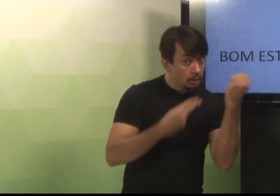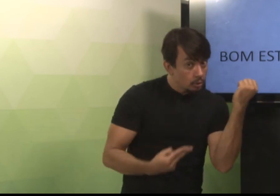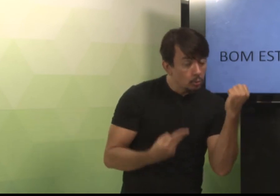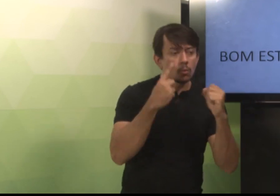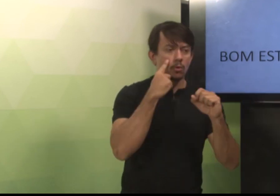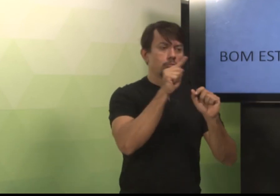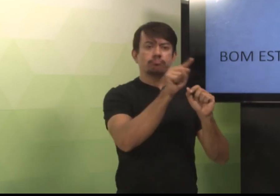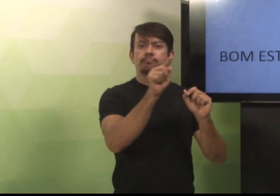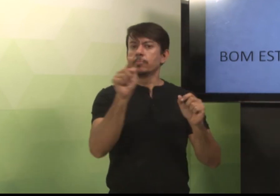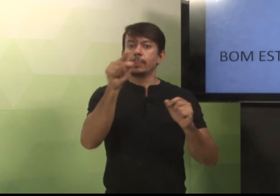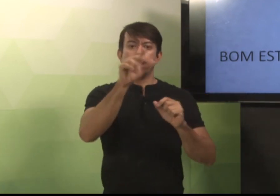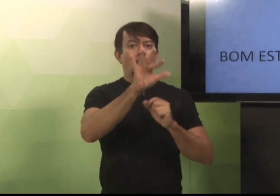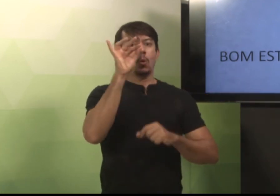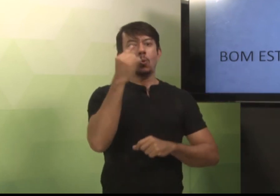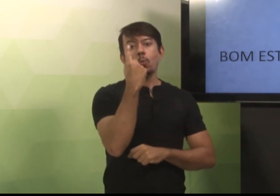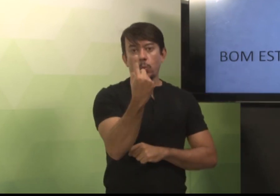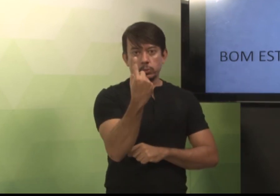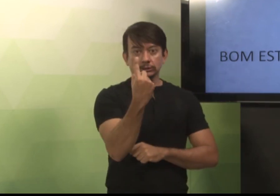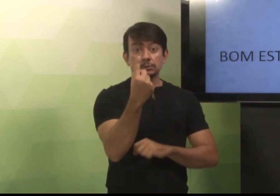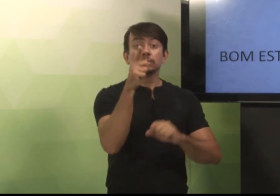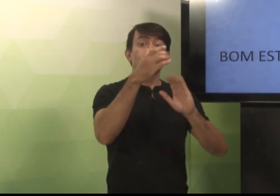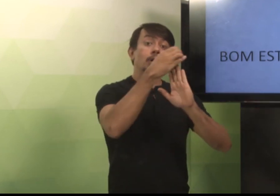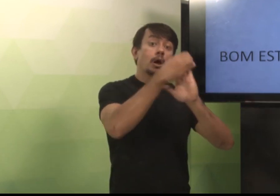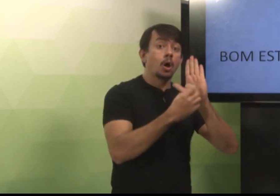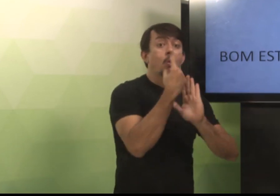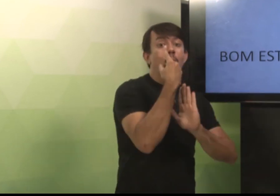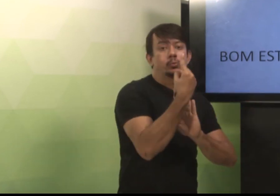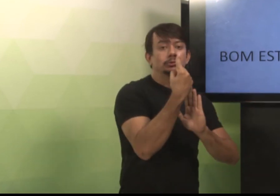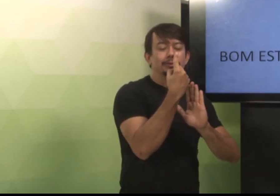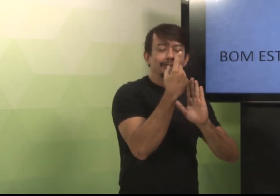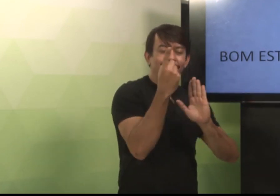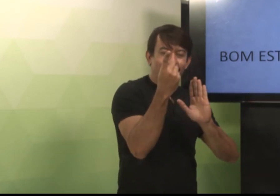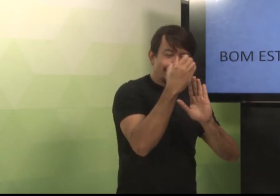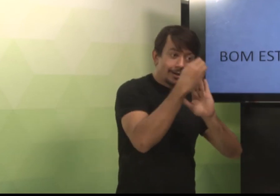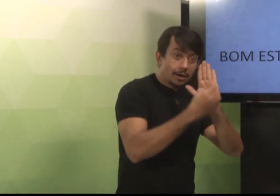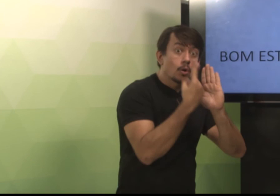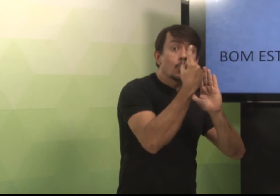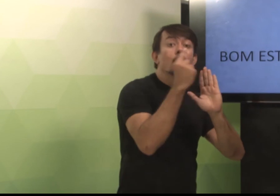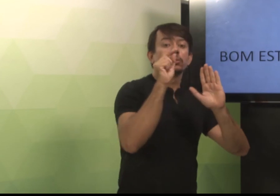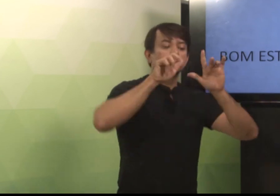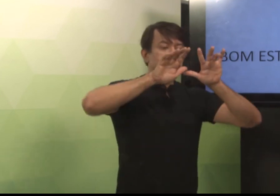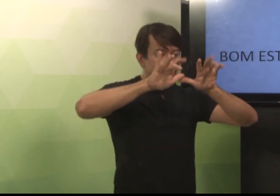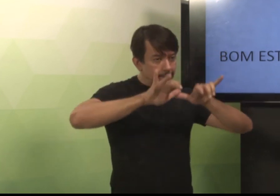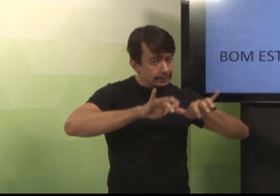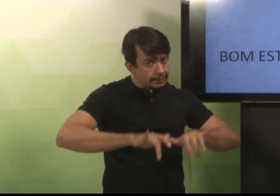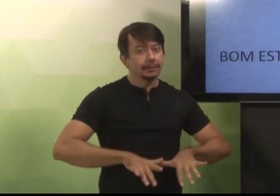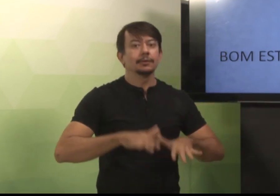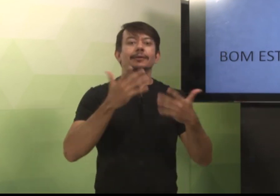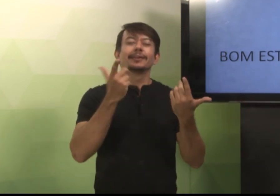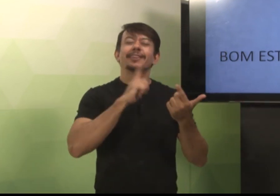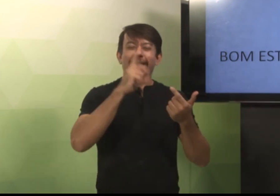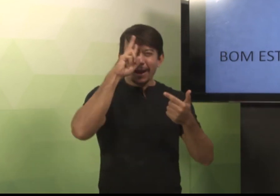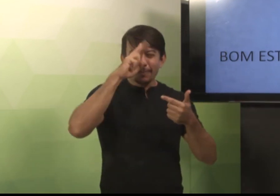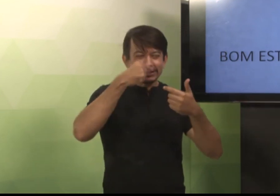escola bilíngue. Então, escolha uma escola para desenvolver o capítulo 1. Faça as